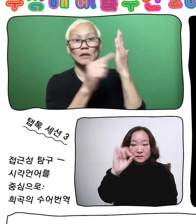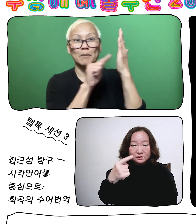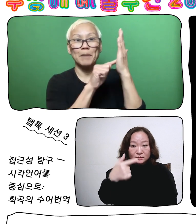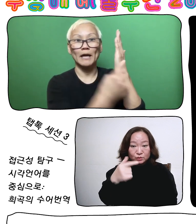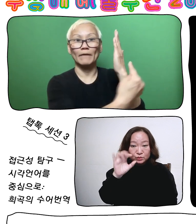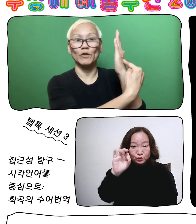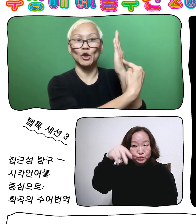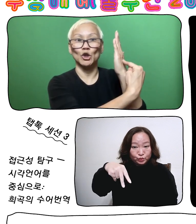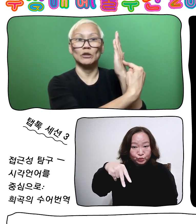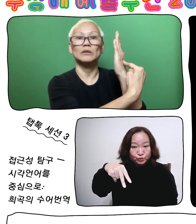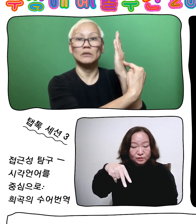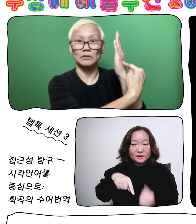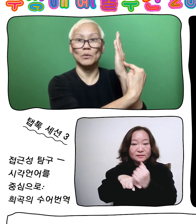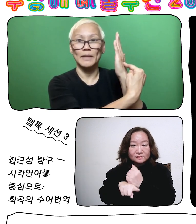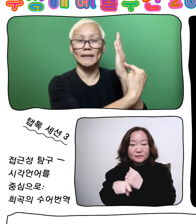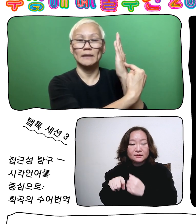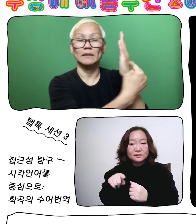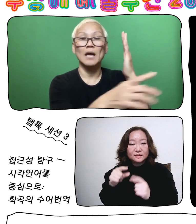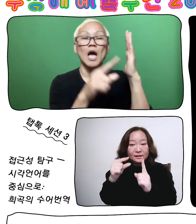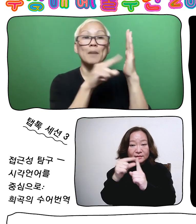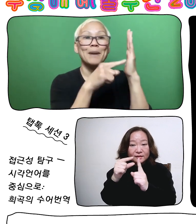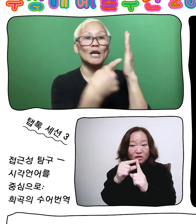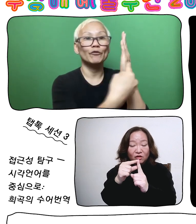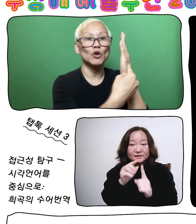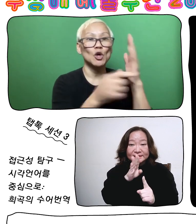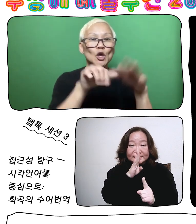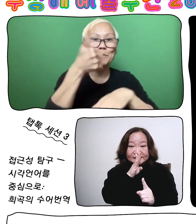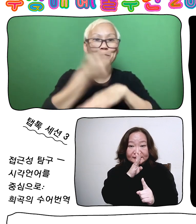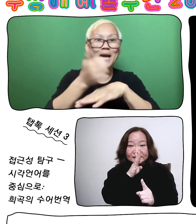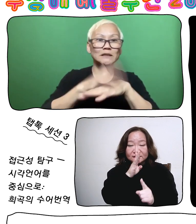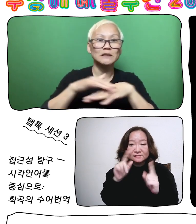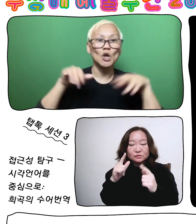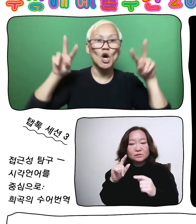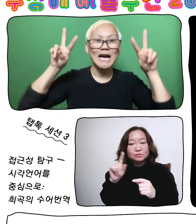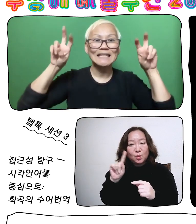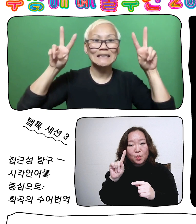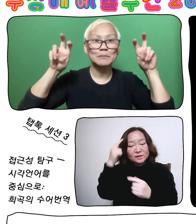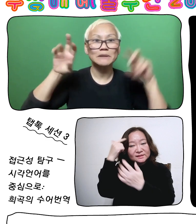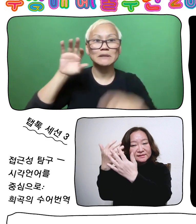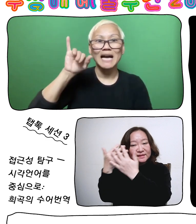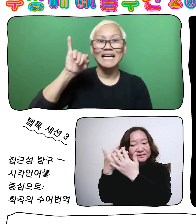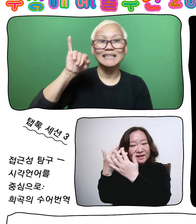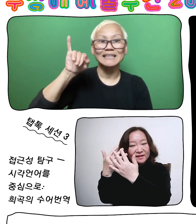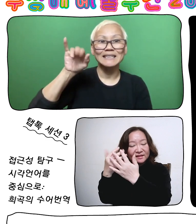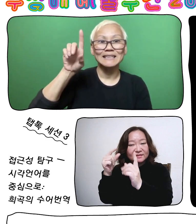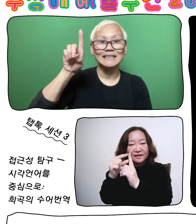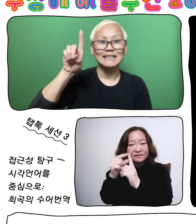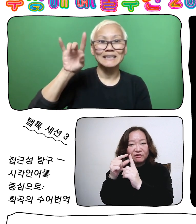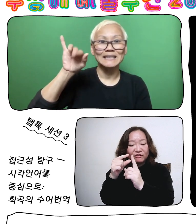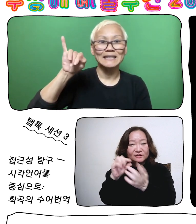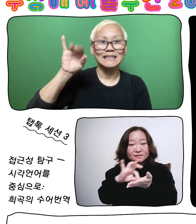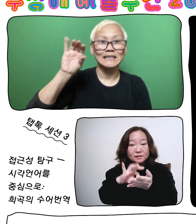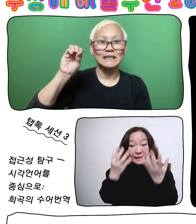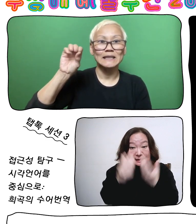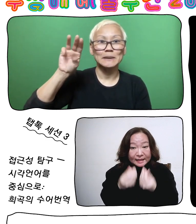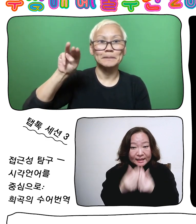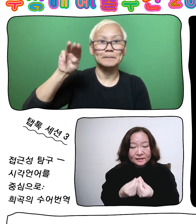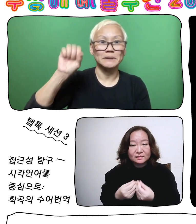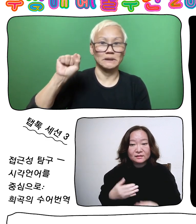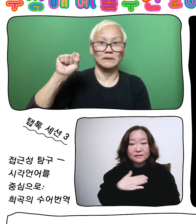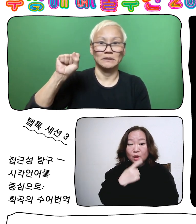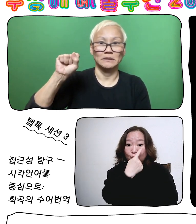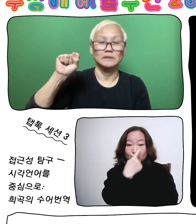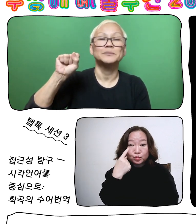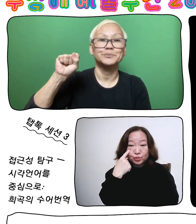은유란 단어를 설명하기 위해 비유하는 것을 뜻합니다. 예를 들어서 내 눈은 별이라는 문장은 말이